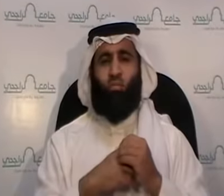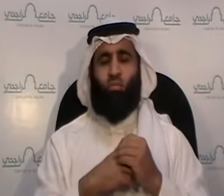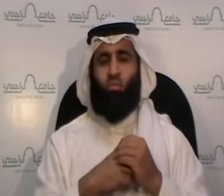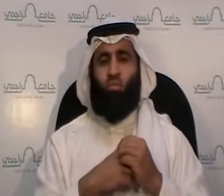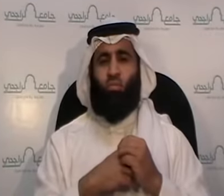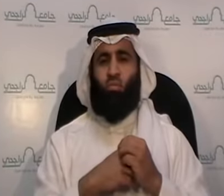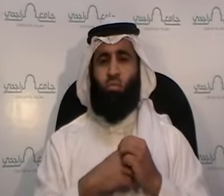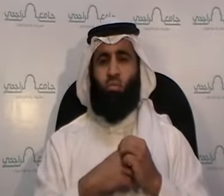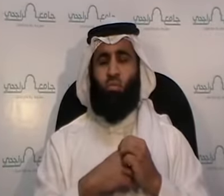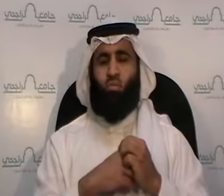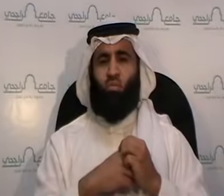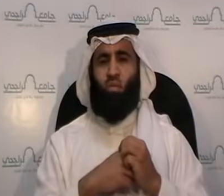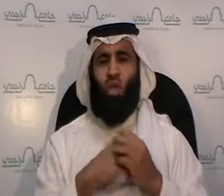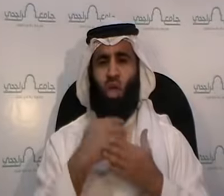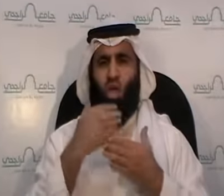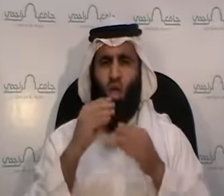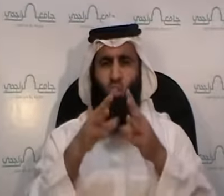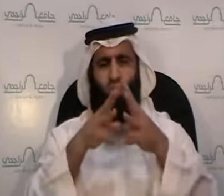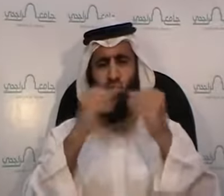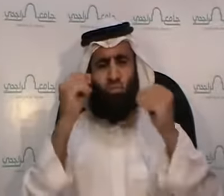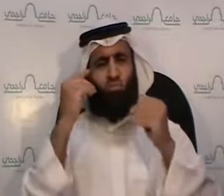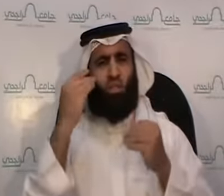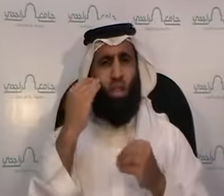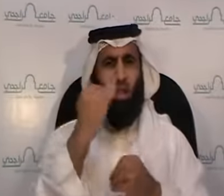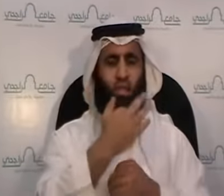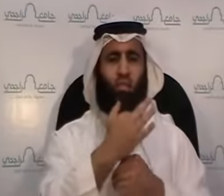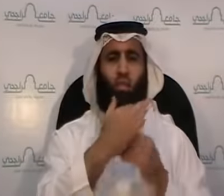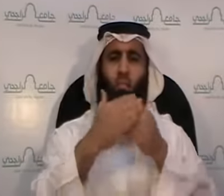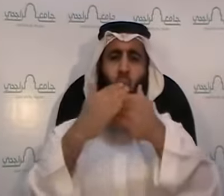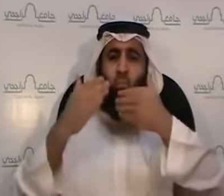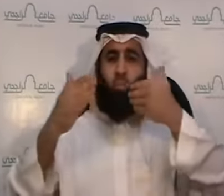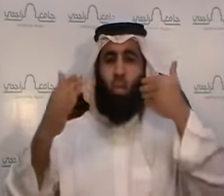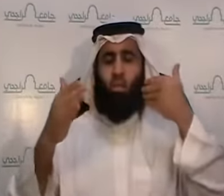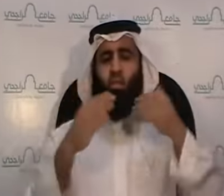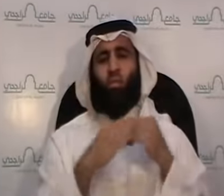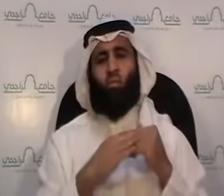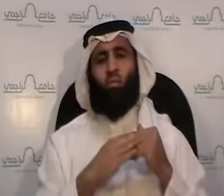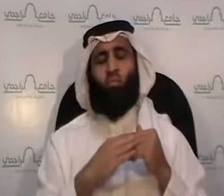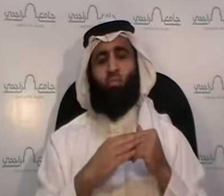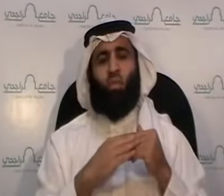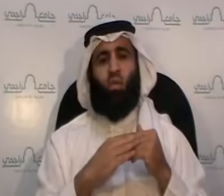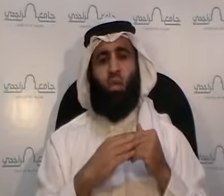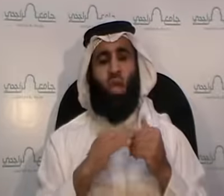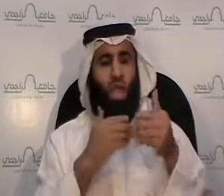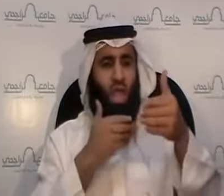ازدادوا منها فرارا، وازدادوا منها بعدا، وازدادوا قربا من موقع الخطر